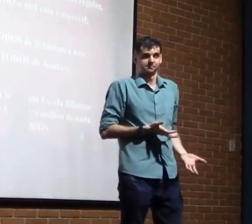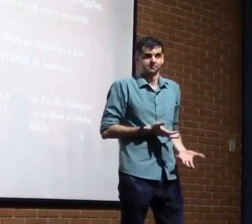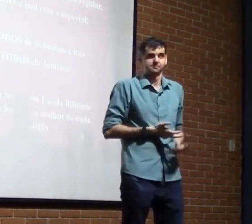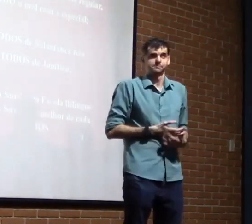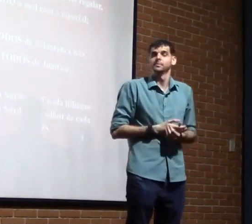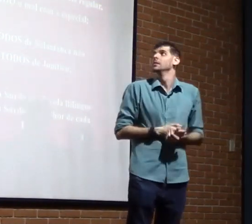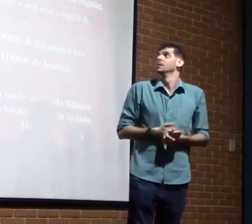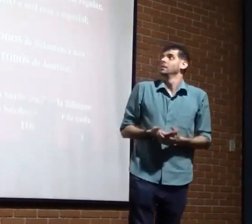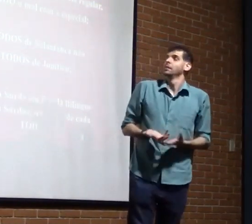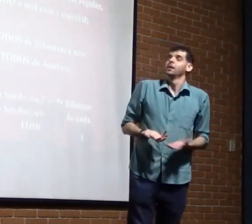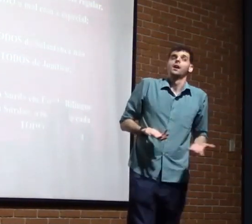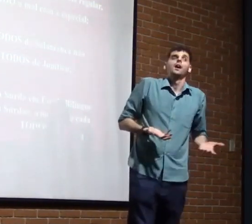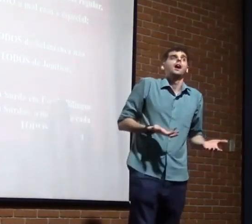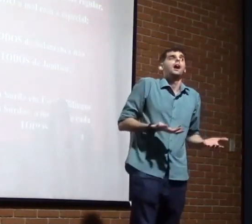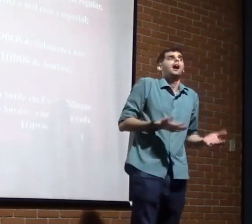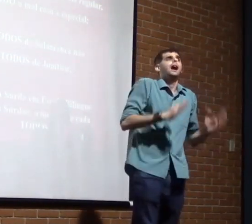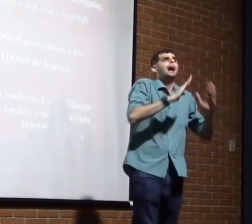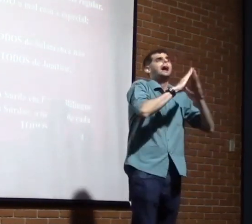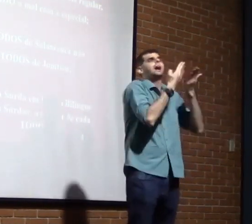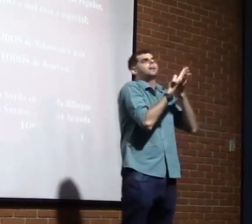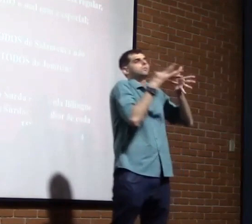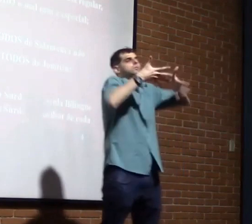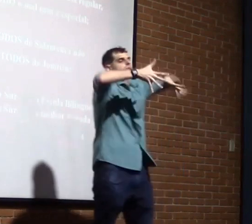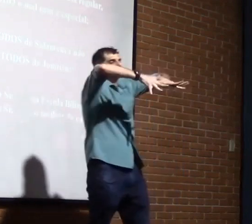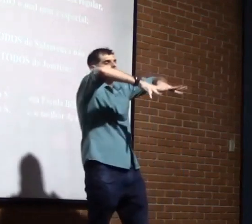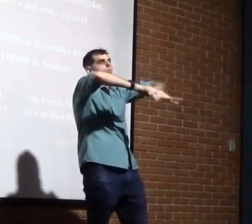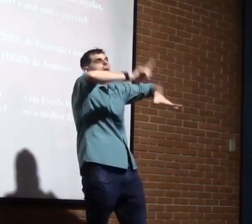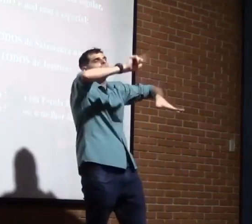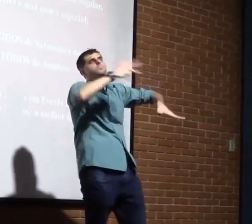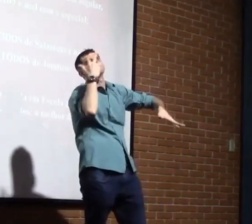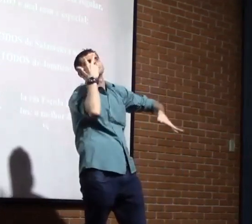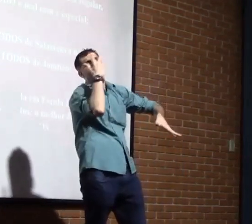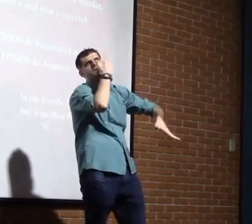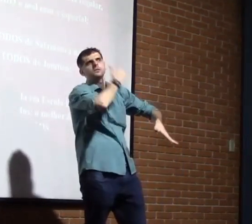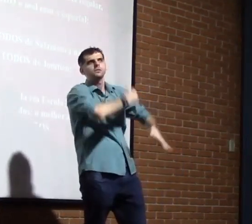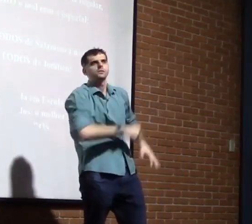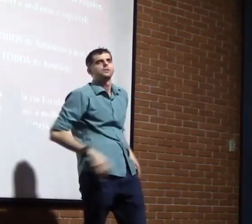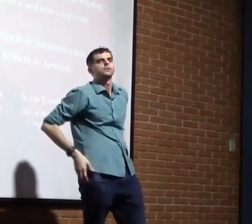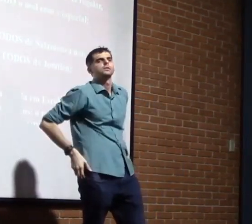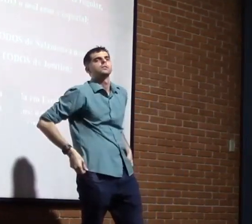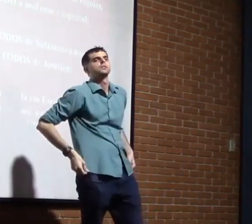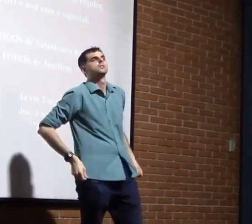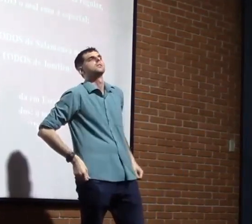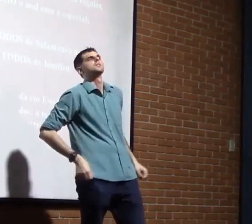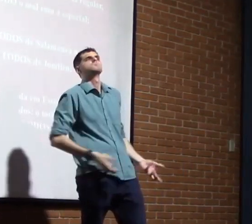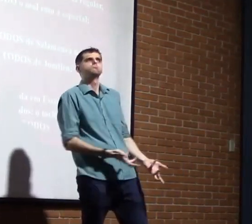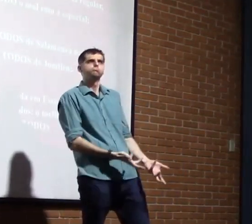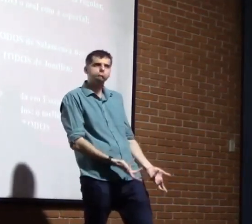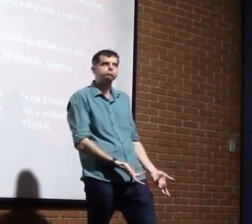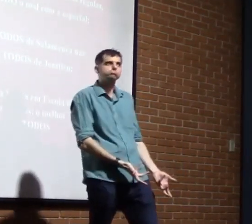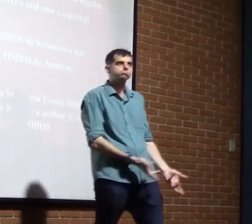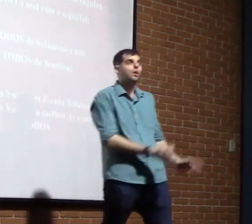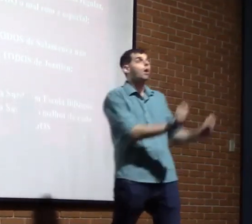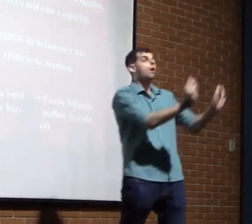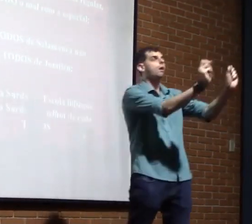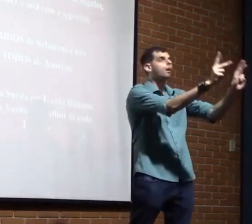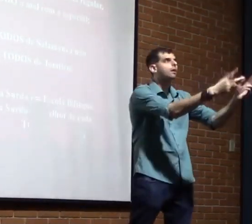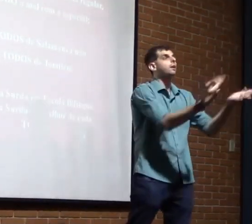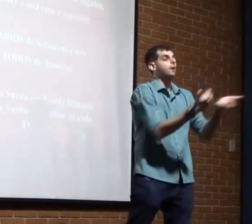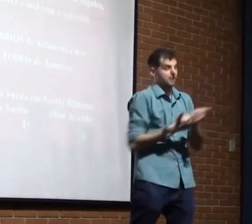romper essa barreira também. A questão inclusiva é realmente uma coisa linda, né? Tudo bem,